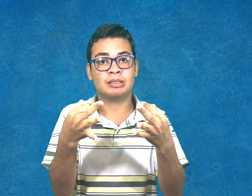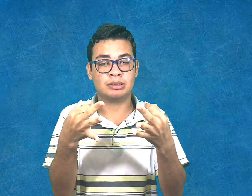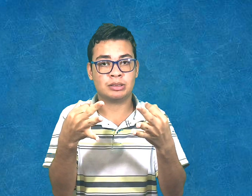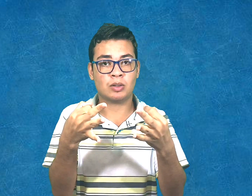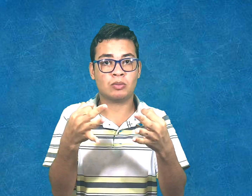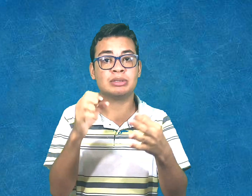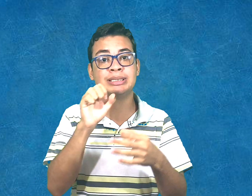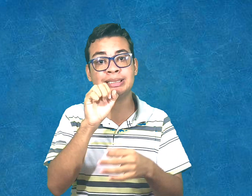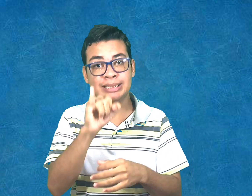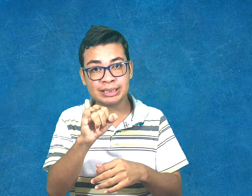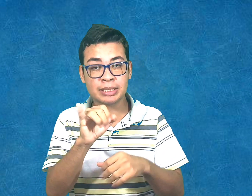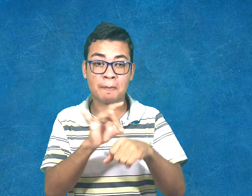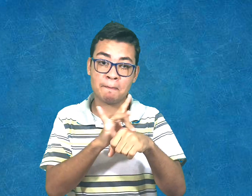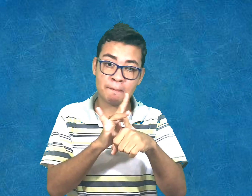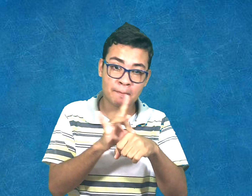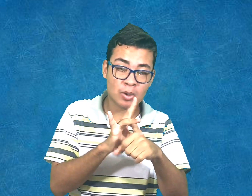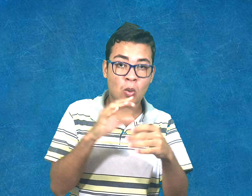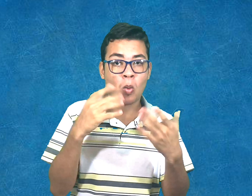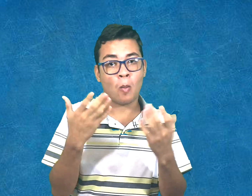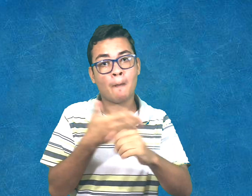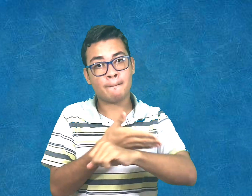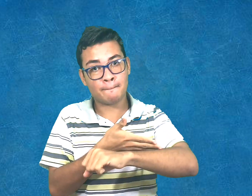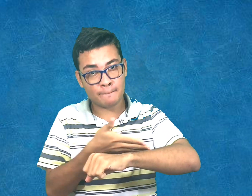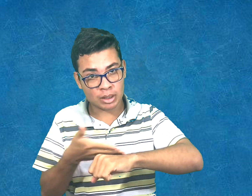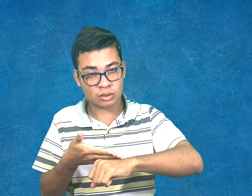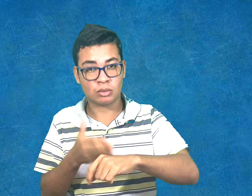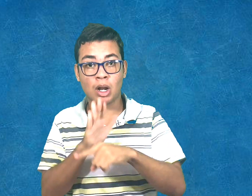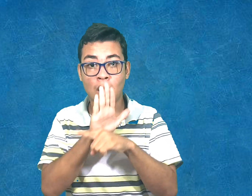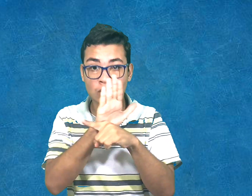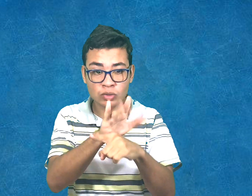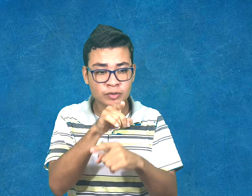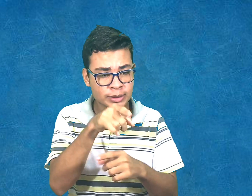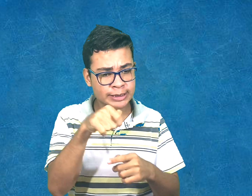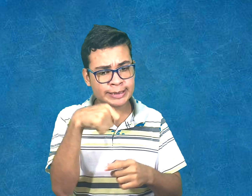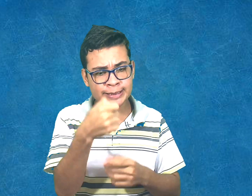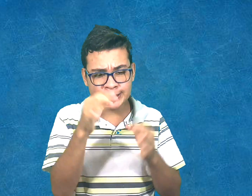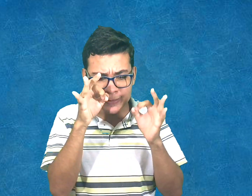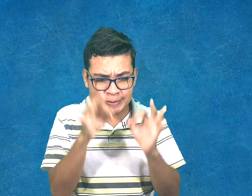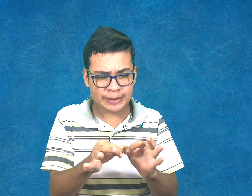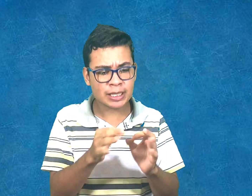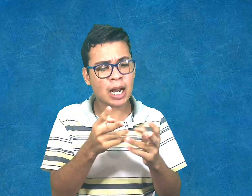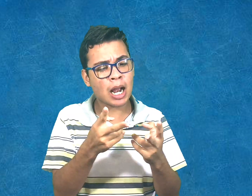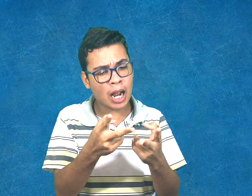cor, se está branco ou preto, para você entender exatamente como é feito o sinal.